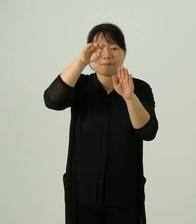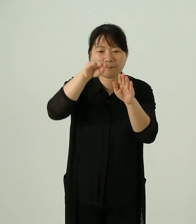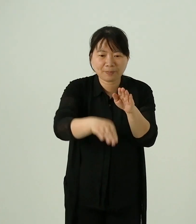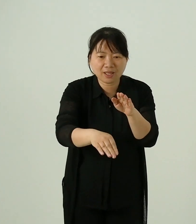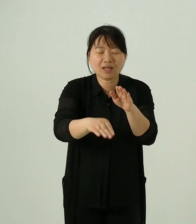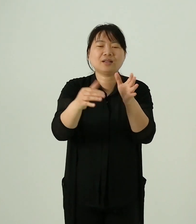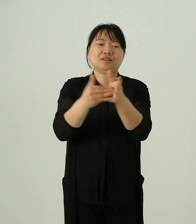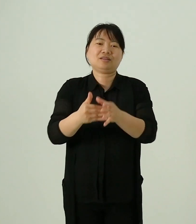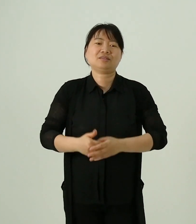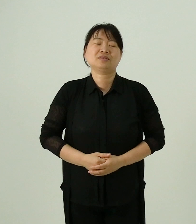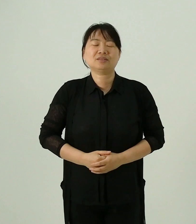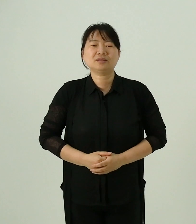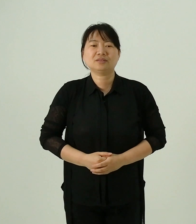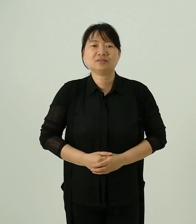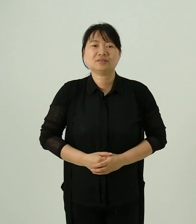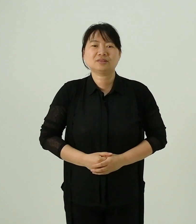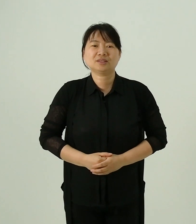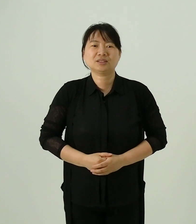디뎠어요.